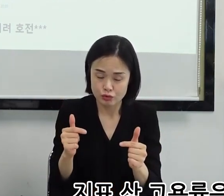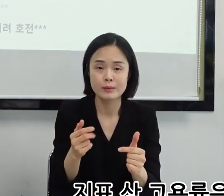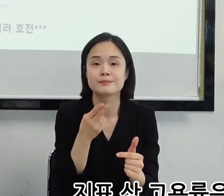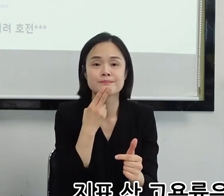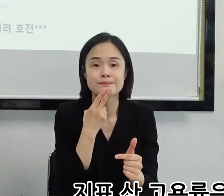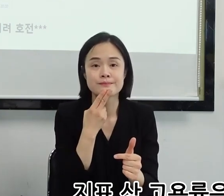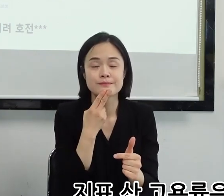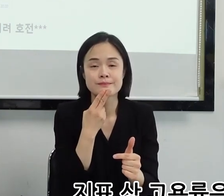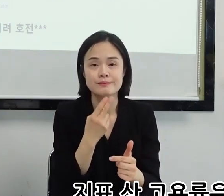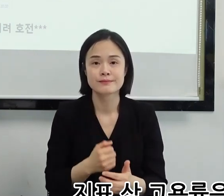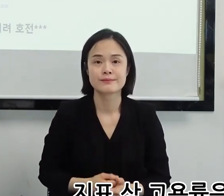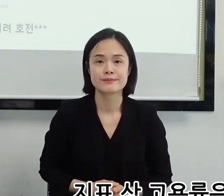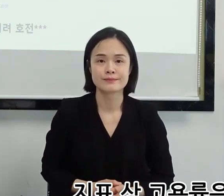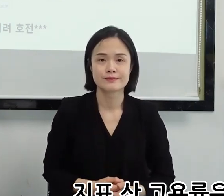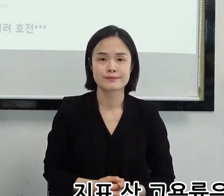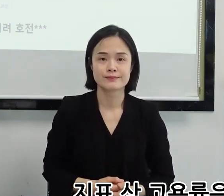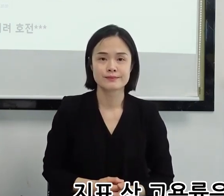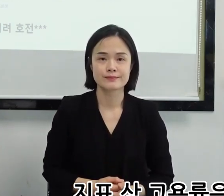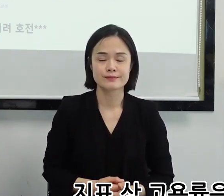말이냐면은 그